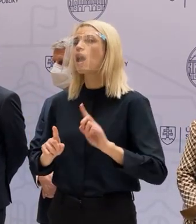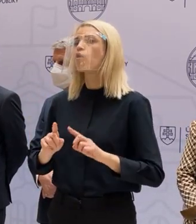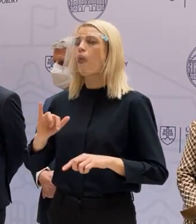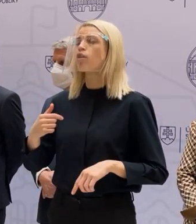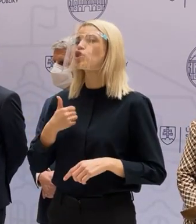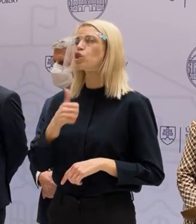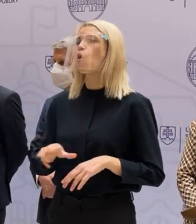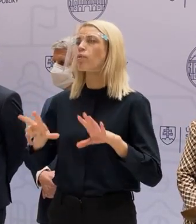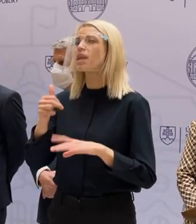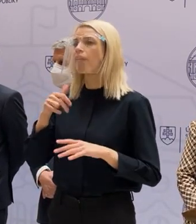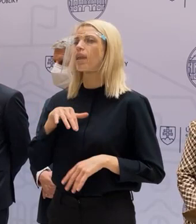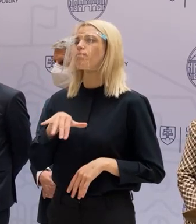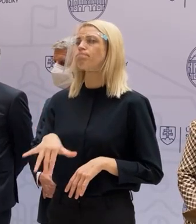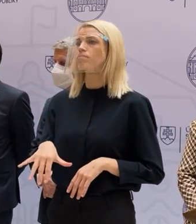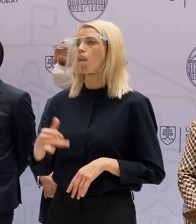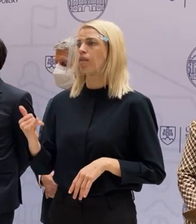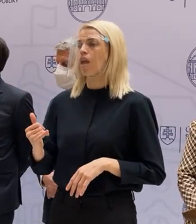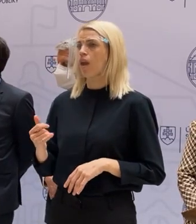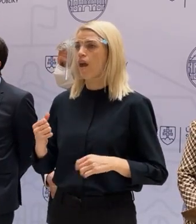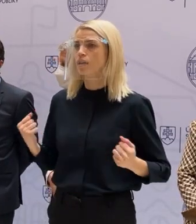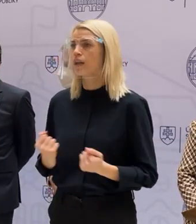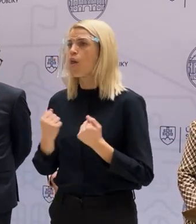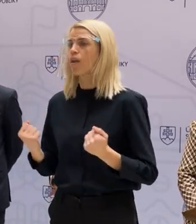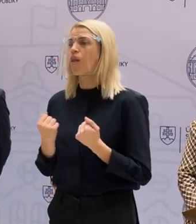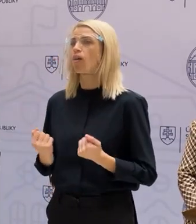sú safe v tom režime OP? Alebo to...